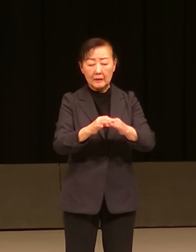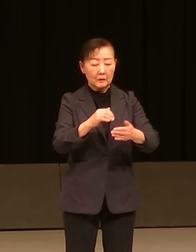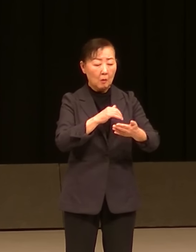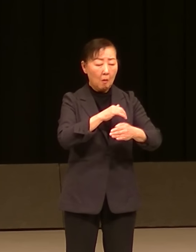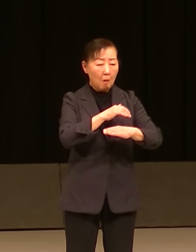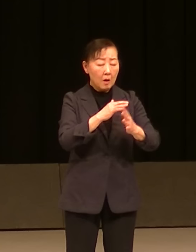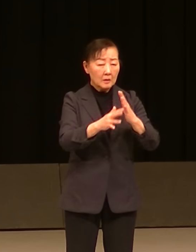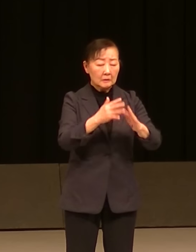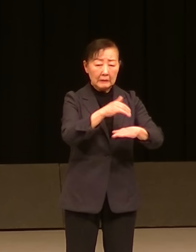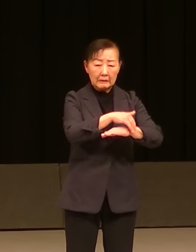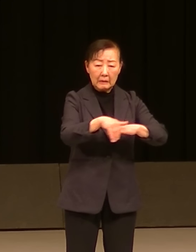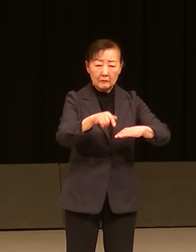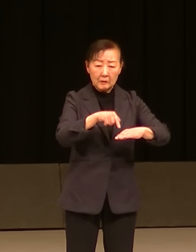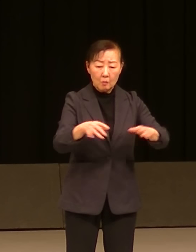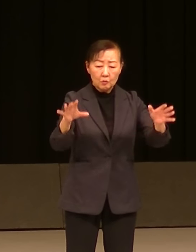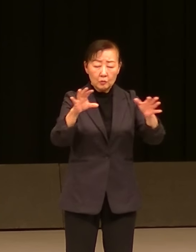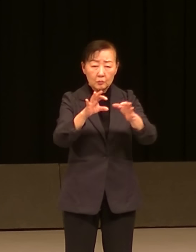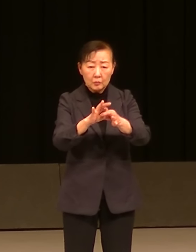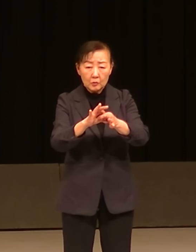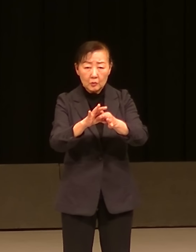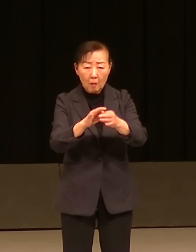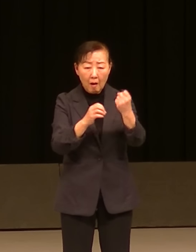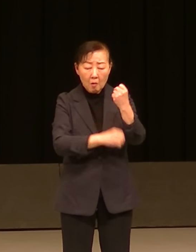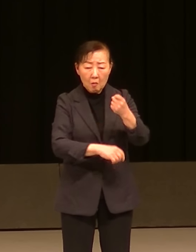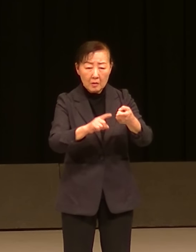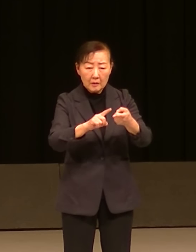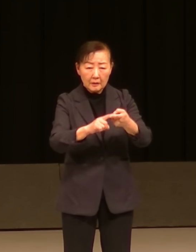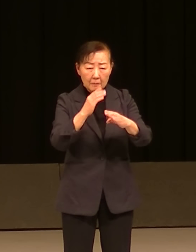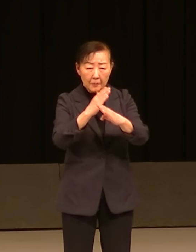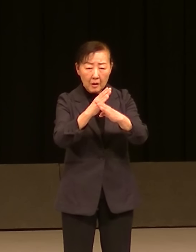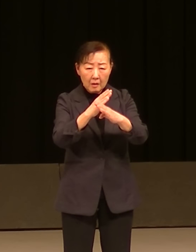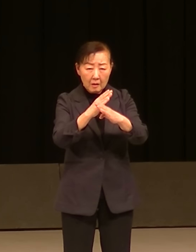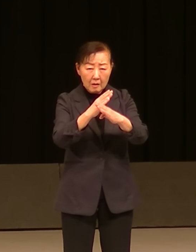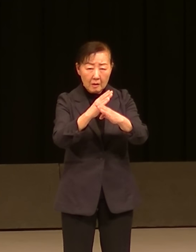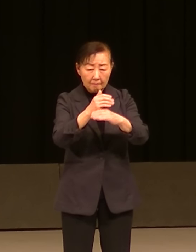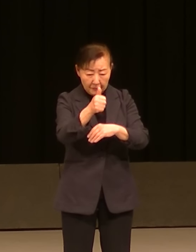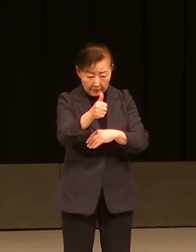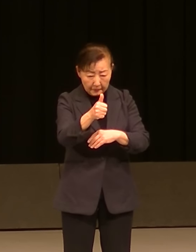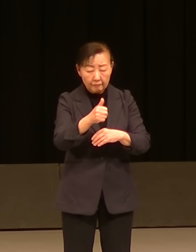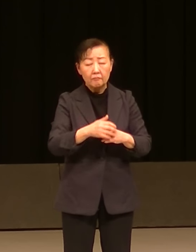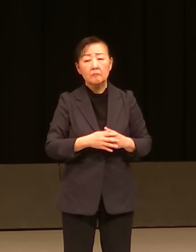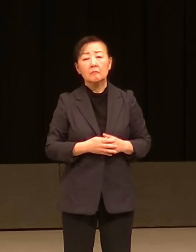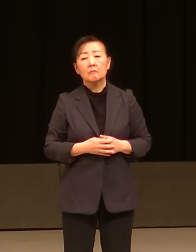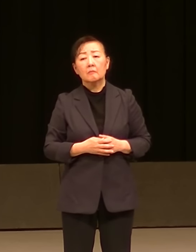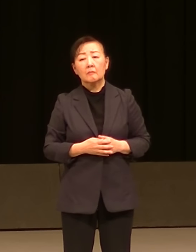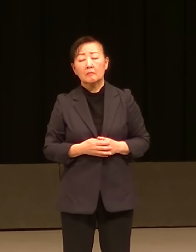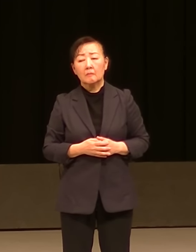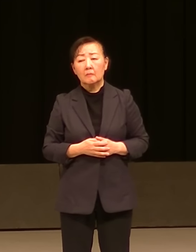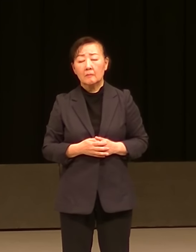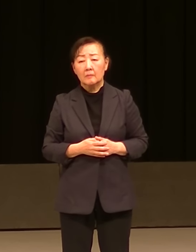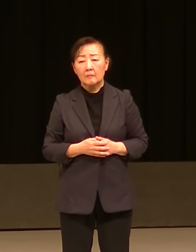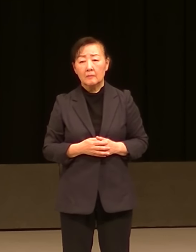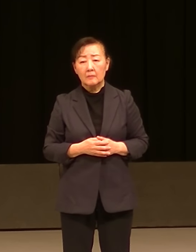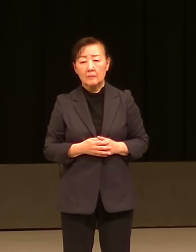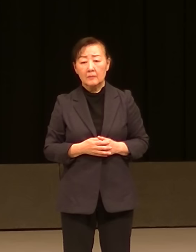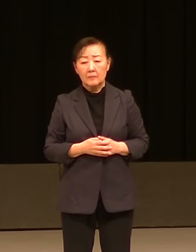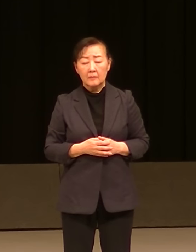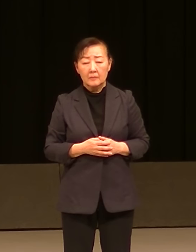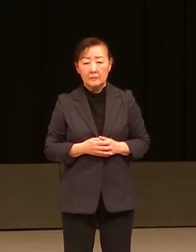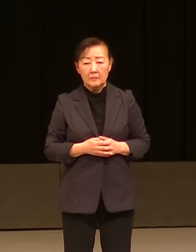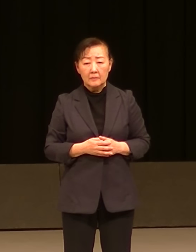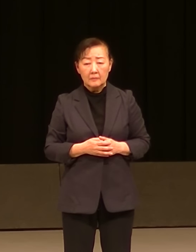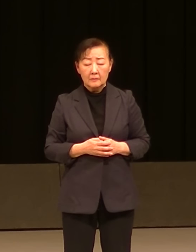を結びつけるというのは、根源的にタブー、なはず、で、ございます。で、